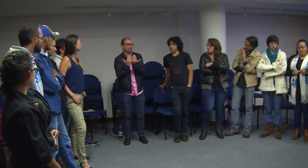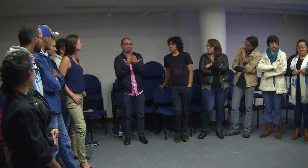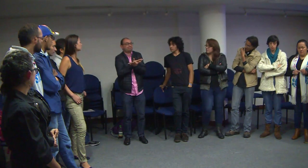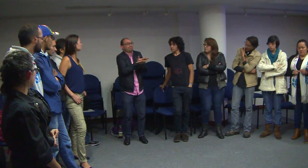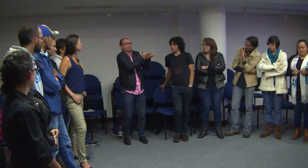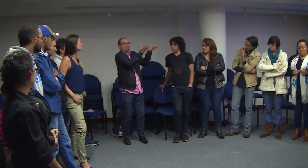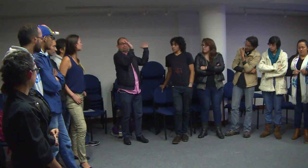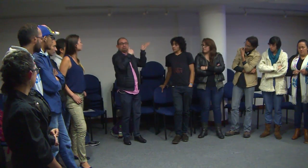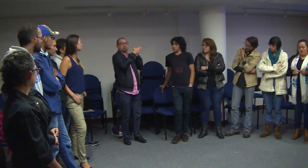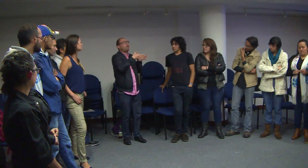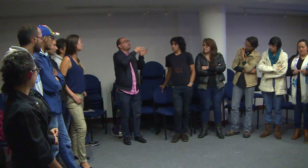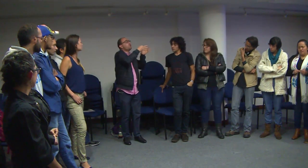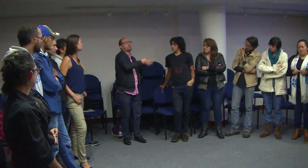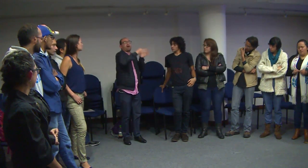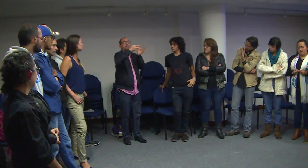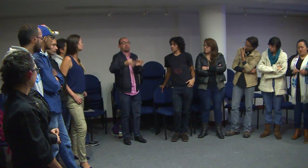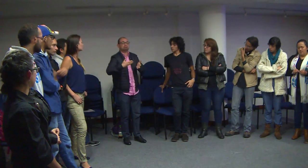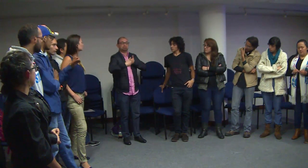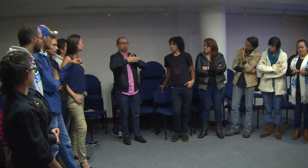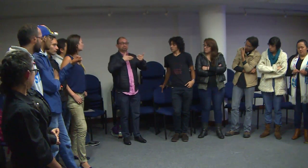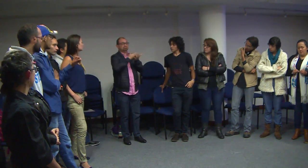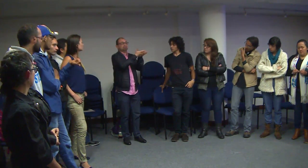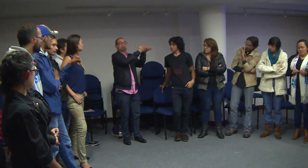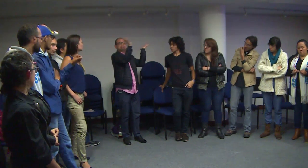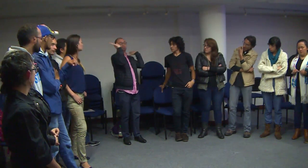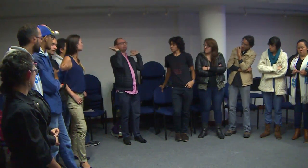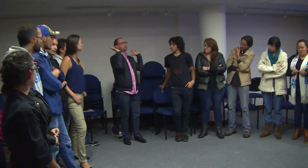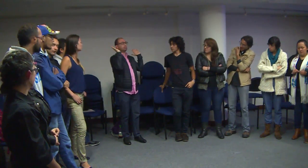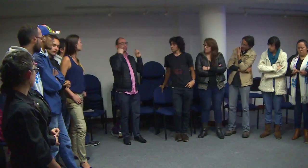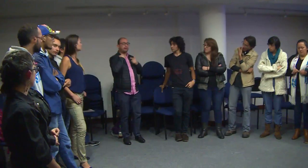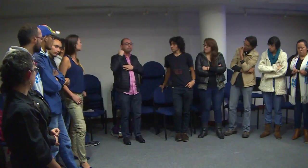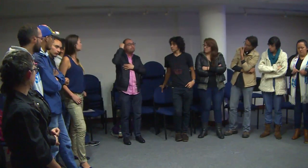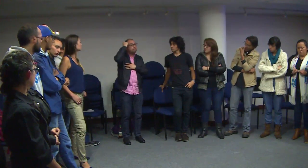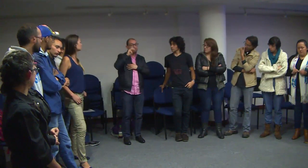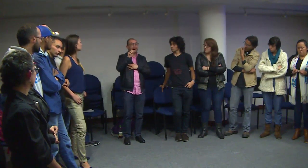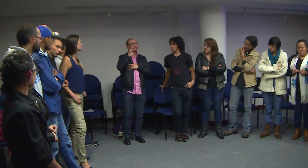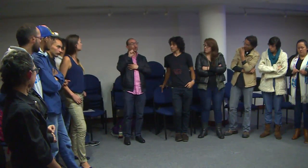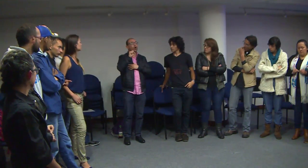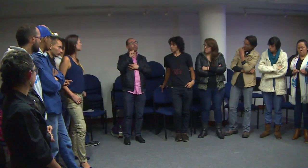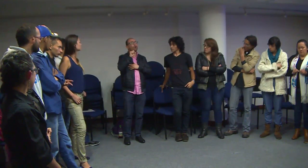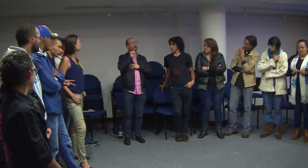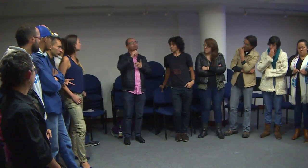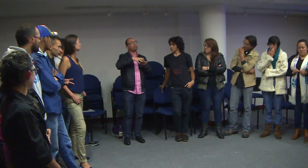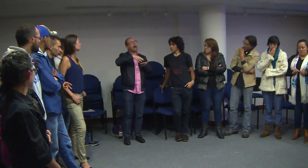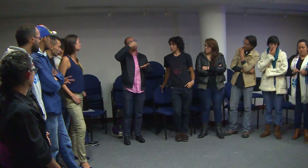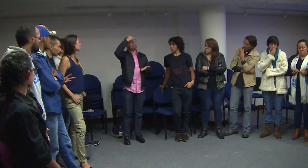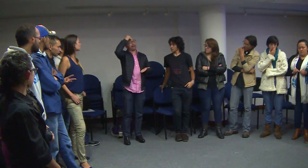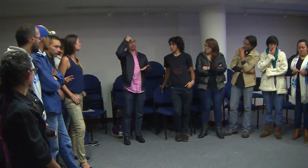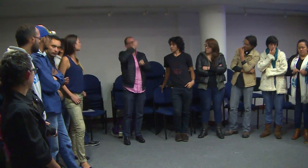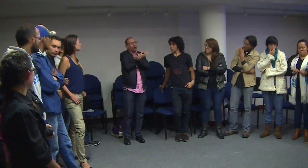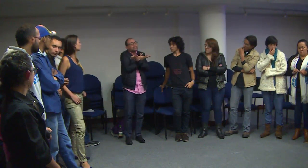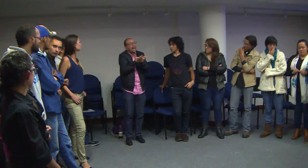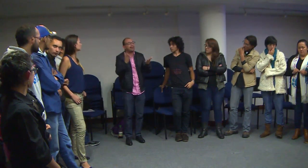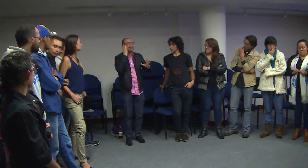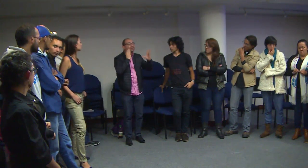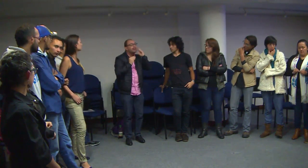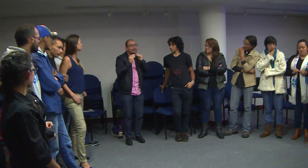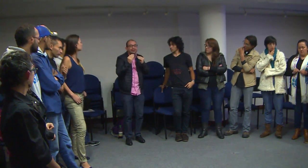tiene desde niño y en cualquier tipo de educación, perdón, bien sea formal, informal o no